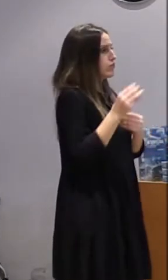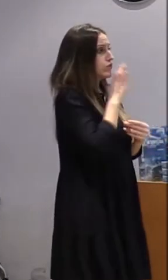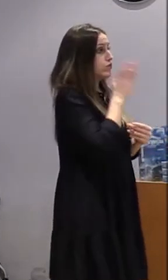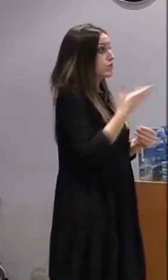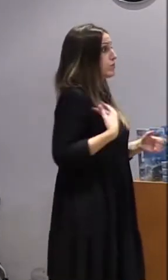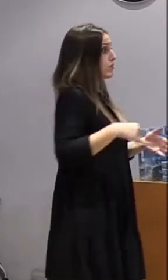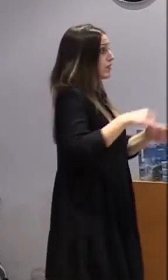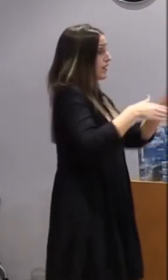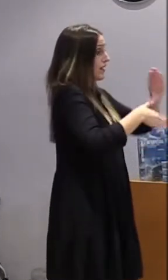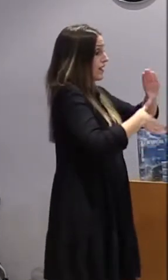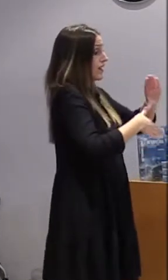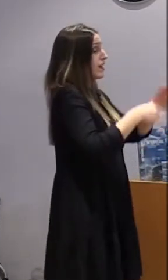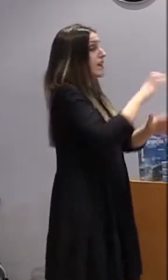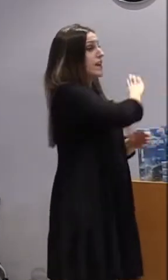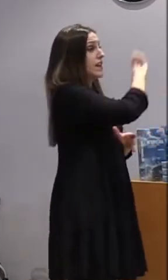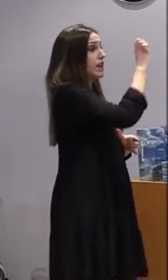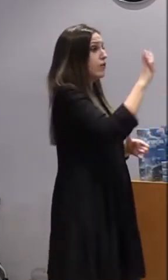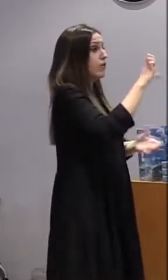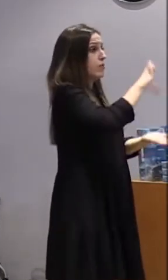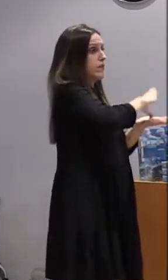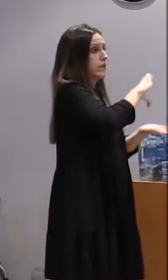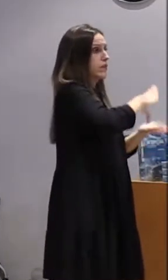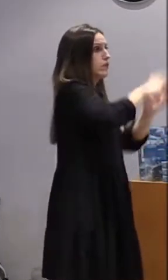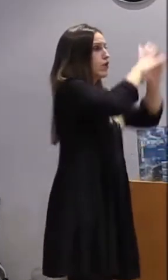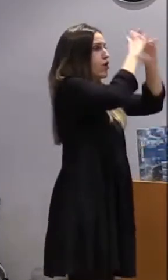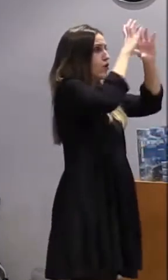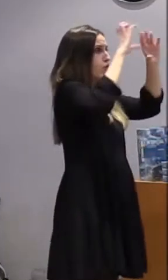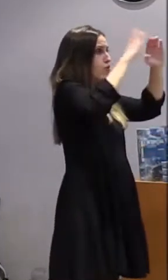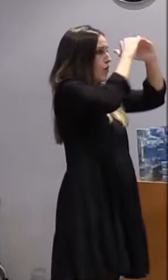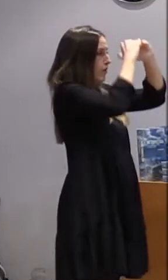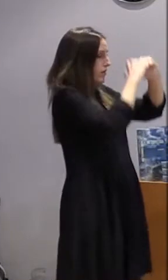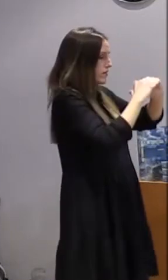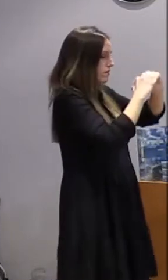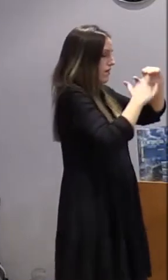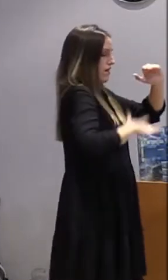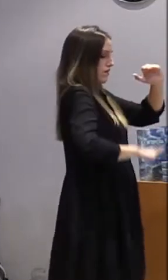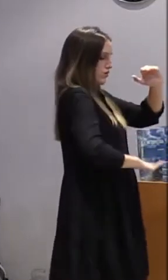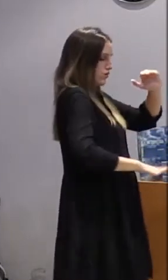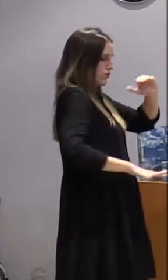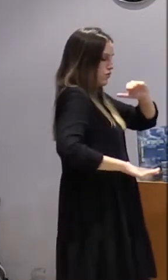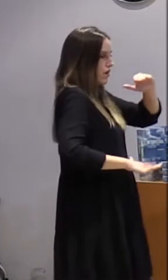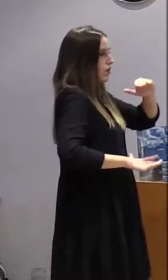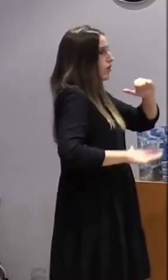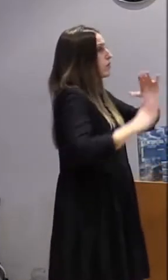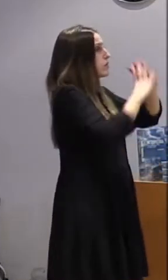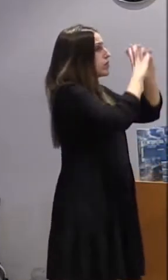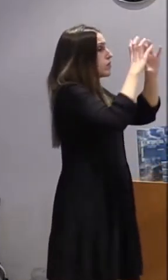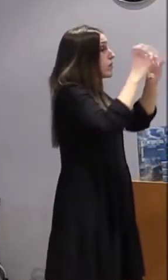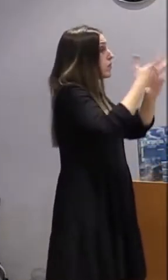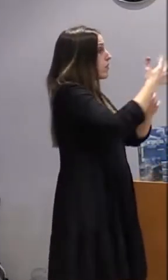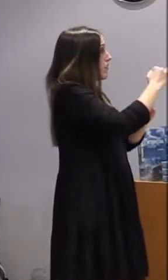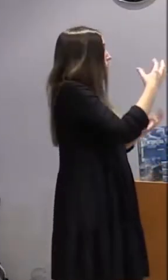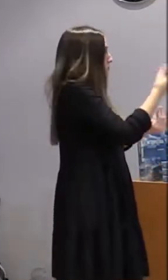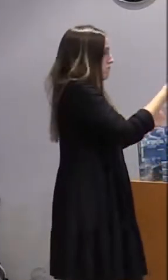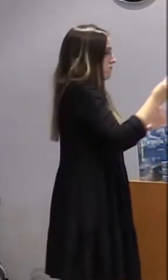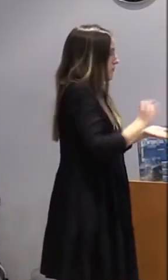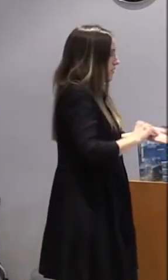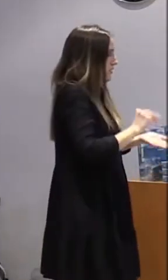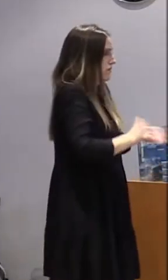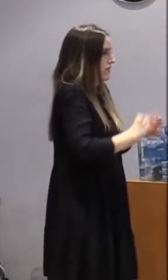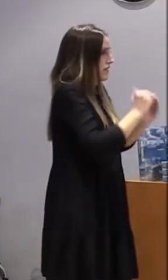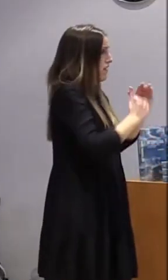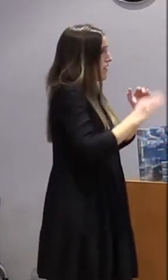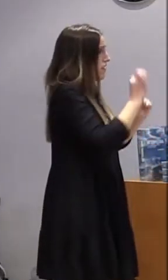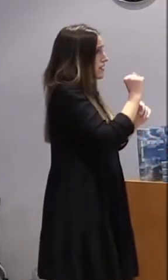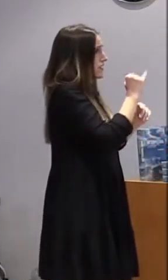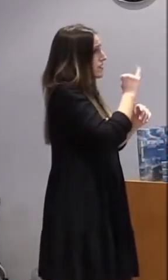Europa, ambiente frío, nubes bajas, pegadas al suelo, y por lo tanto era una nube que veía habitualmente en esos valles de la Baja Sajonia